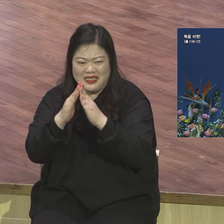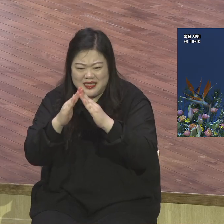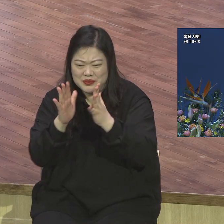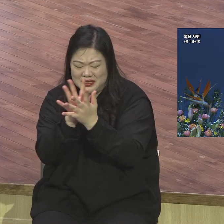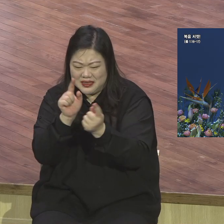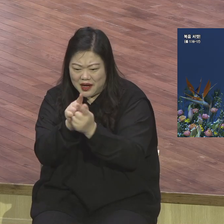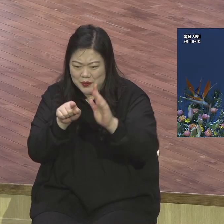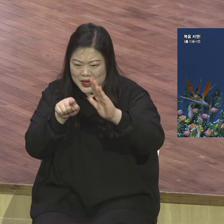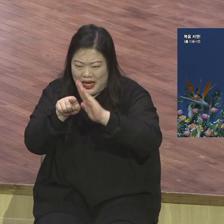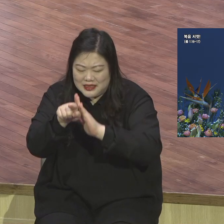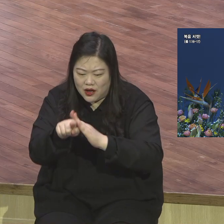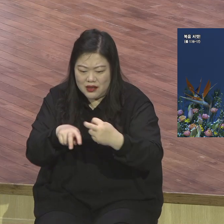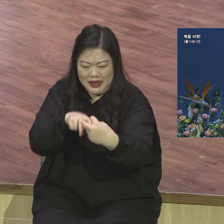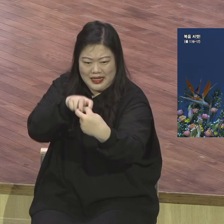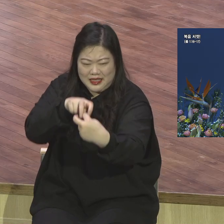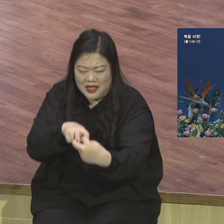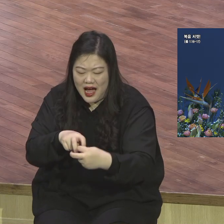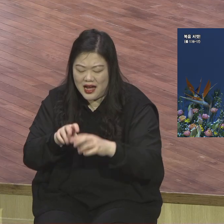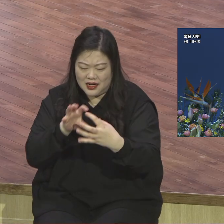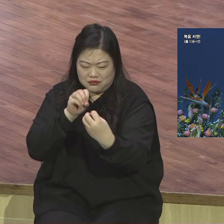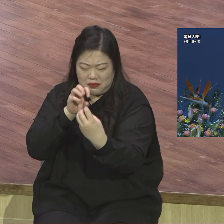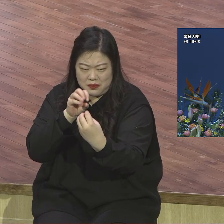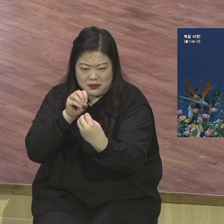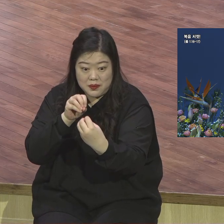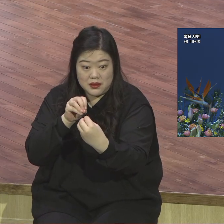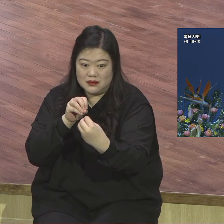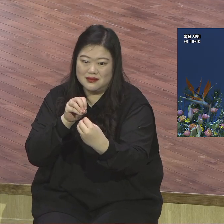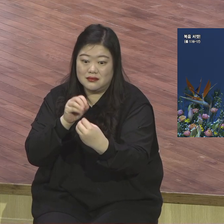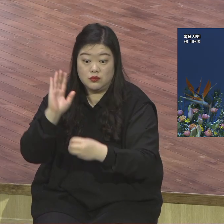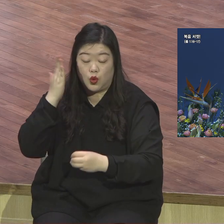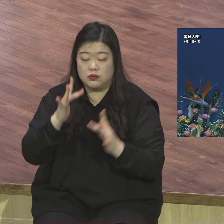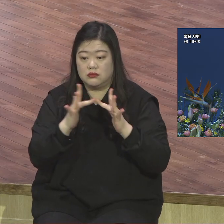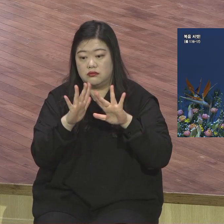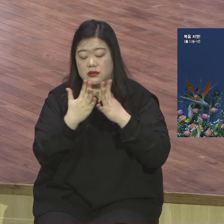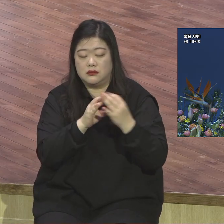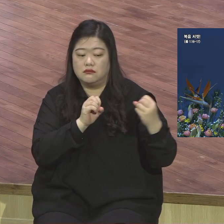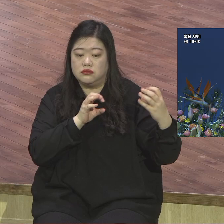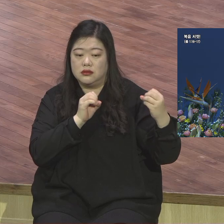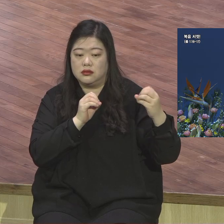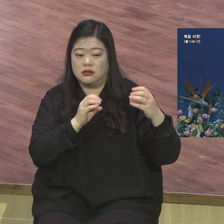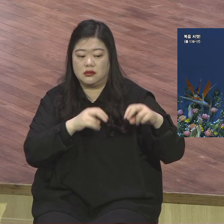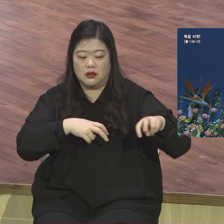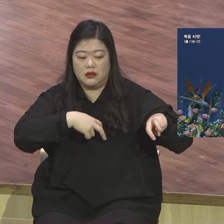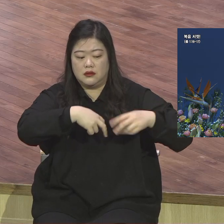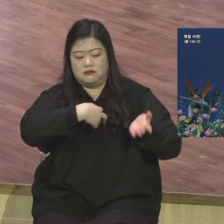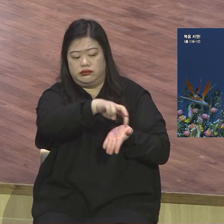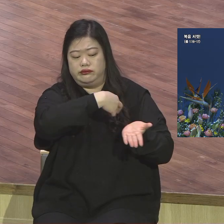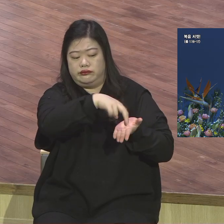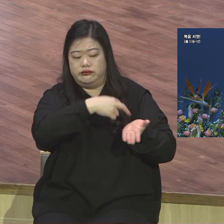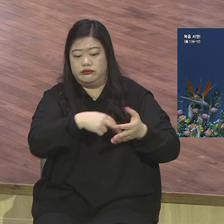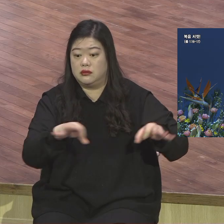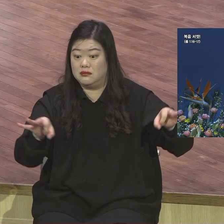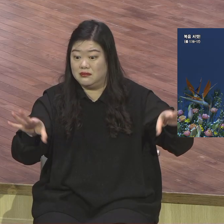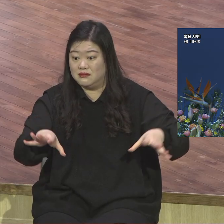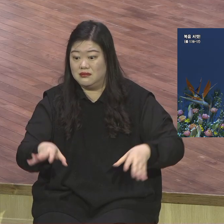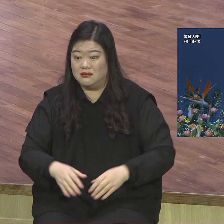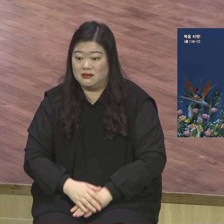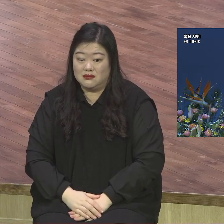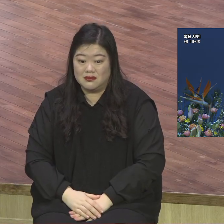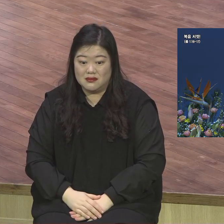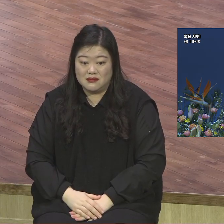로봇으로 상담을 지금 해주고 있다고 합니다. 코로나19 팬데믹이 장기화